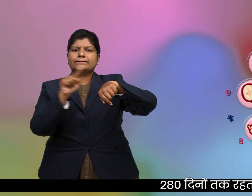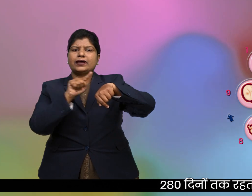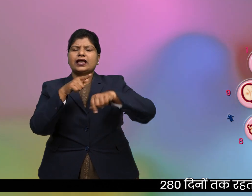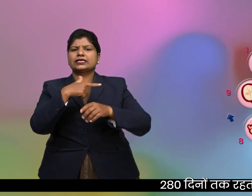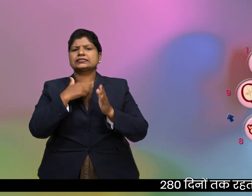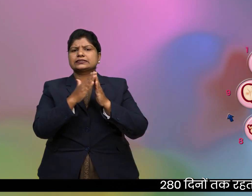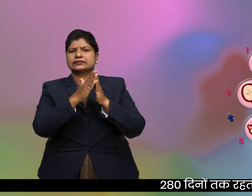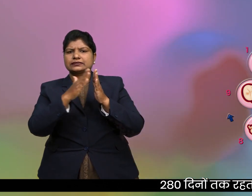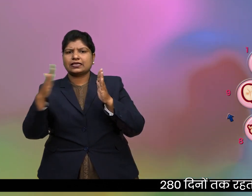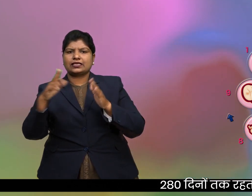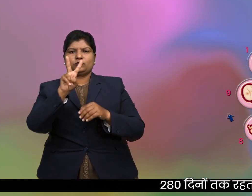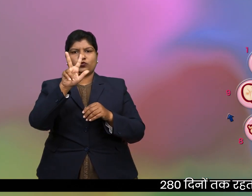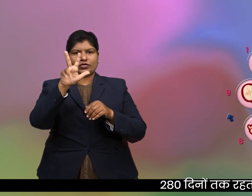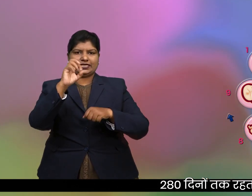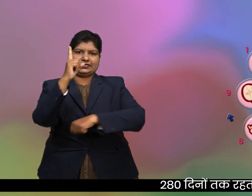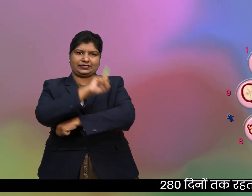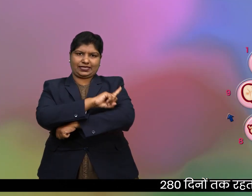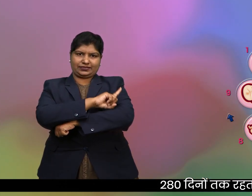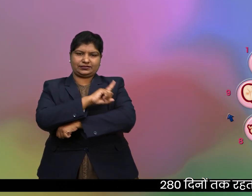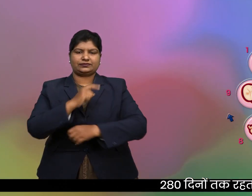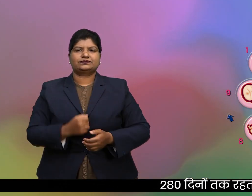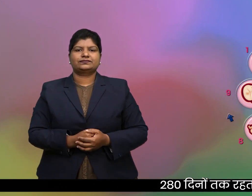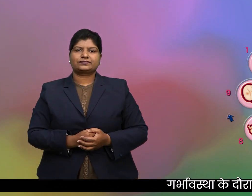280 दिनों तक रहता है।